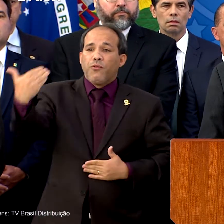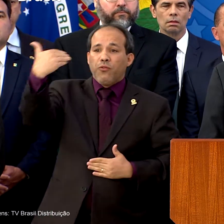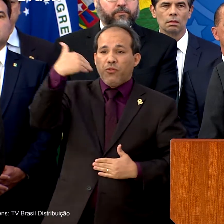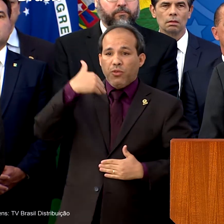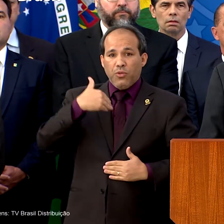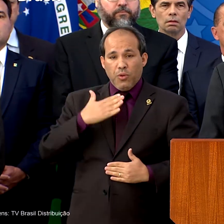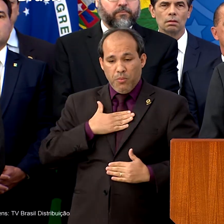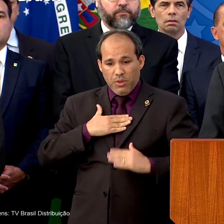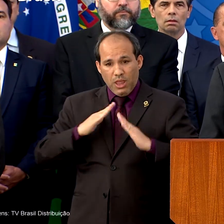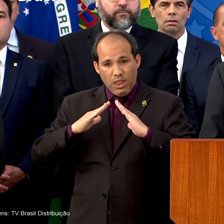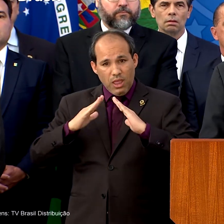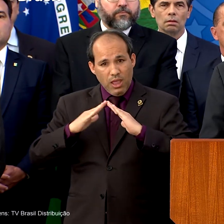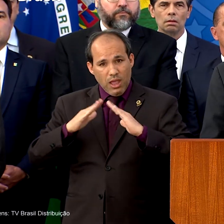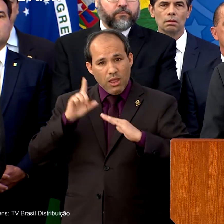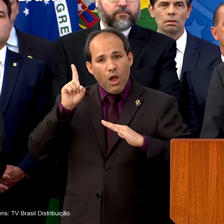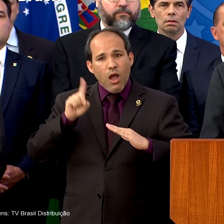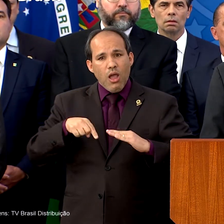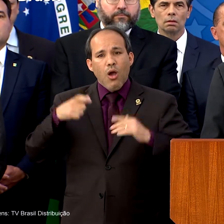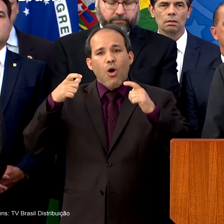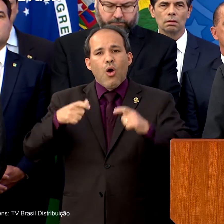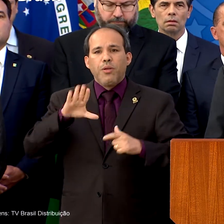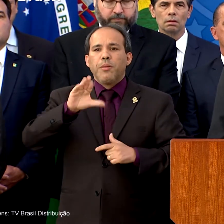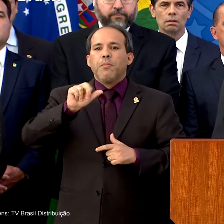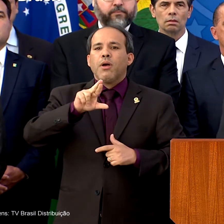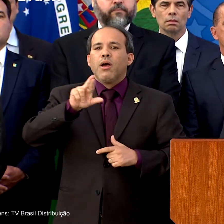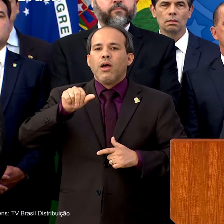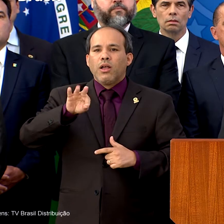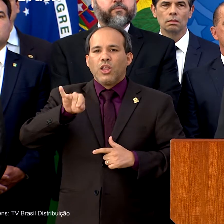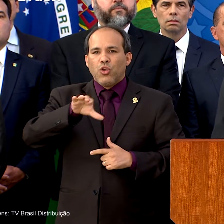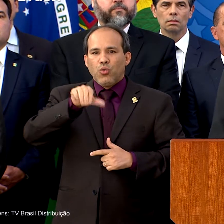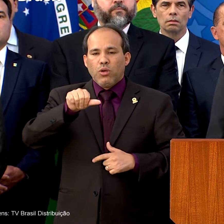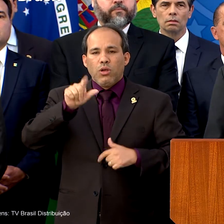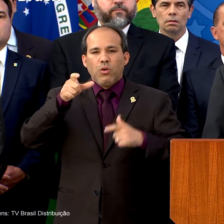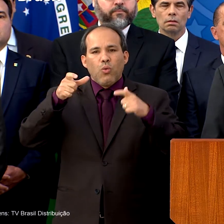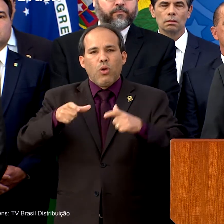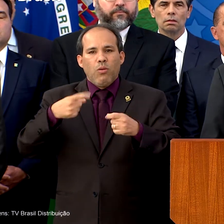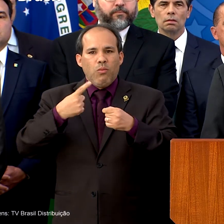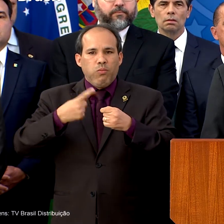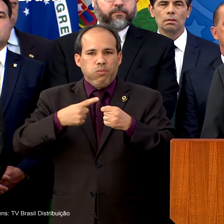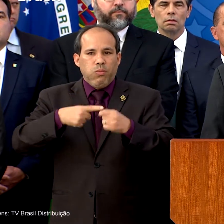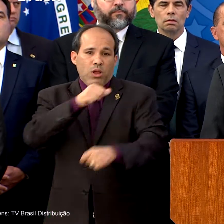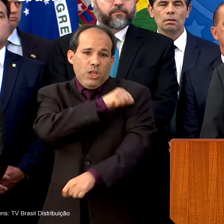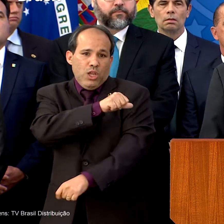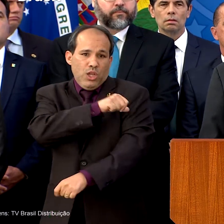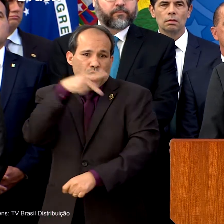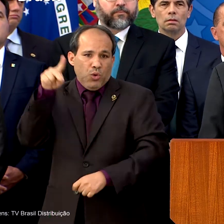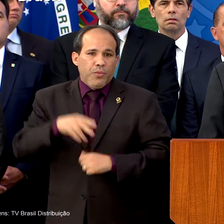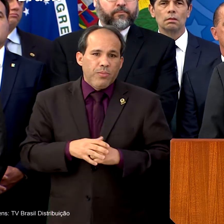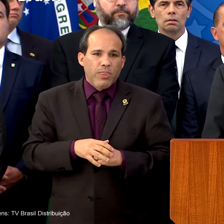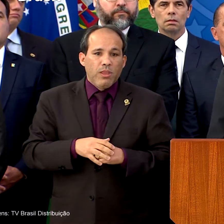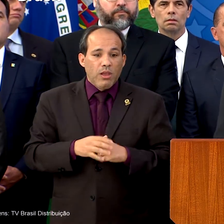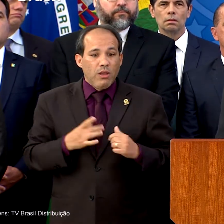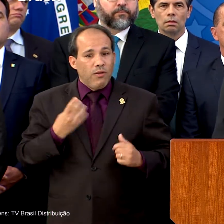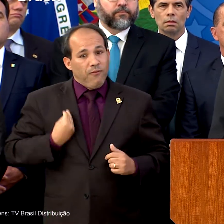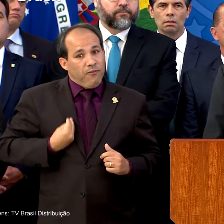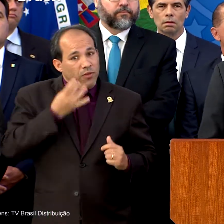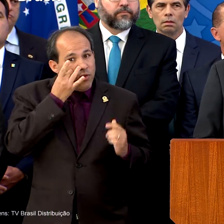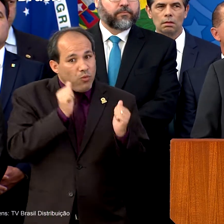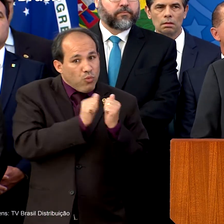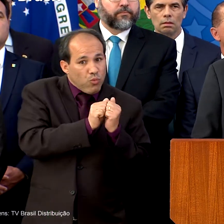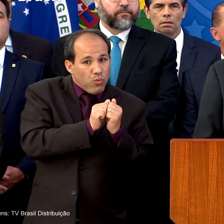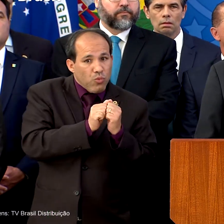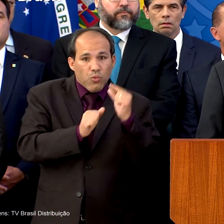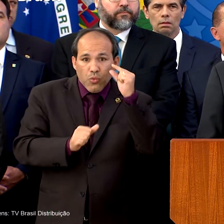na minha casa na barra da tijuca o presente o meu lado o seu paulo guedes